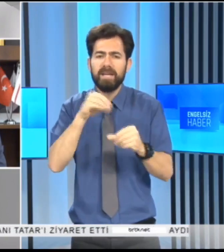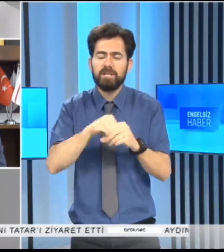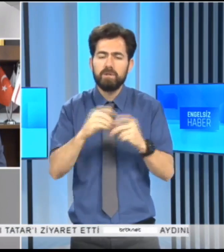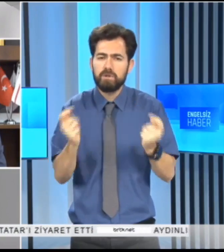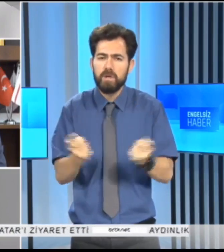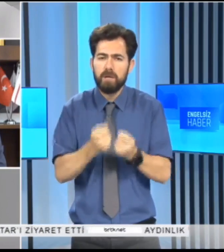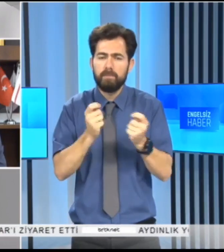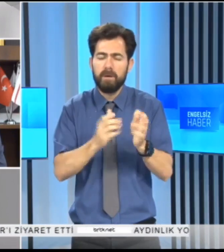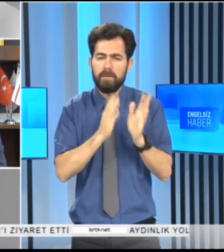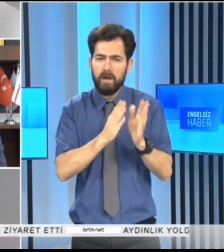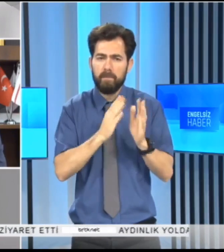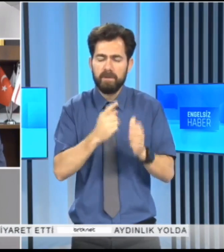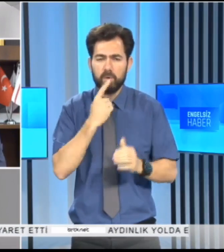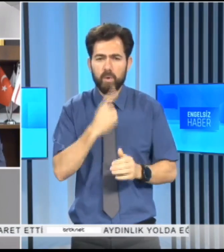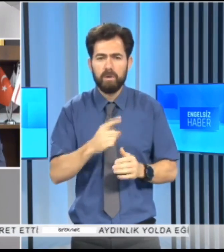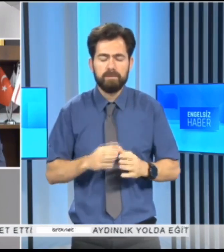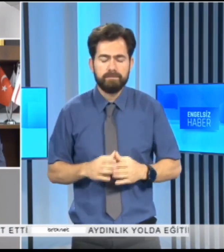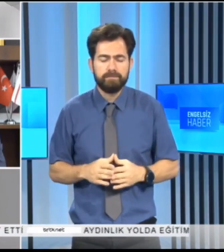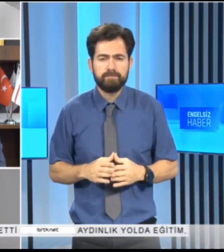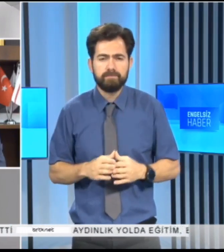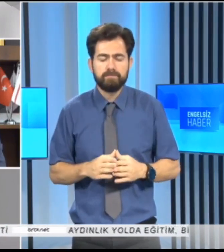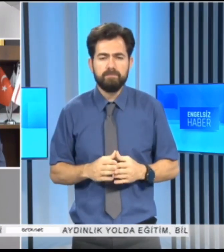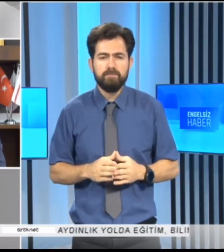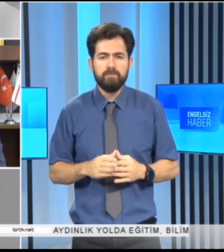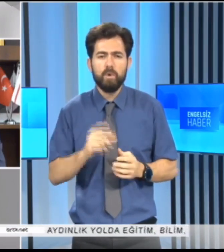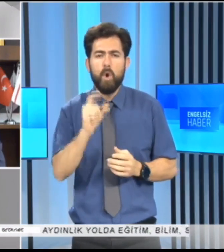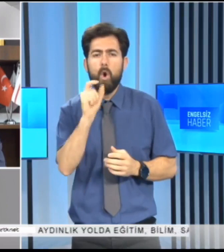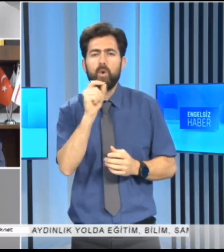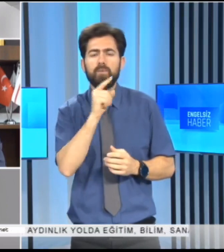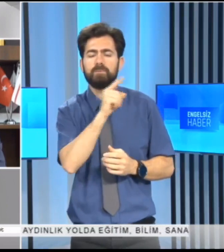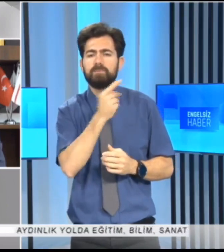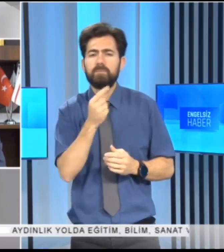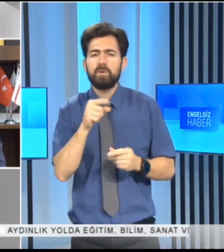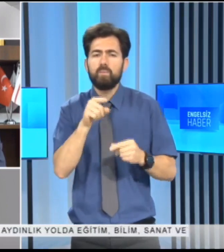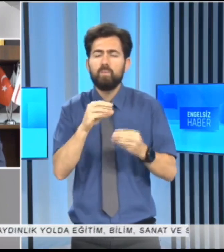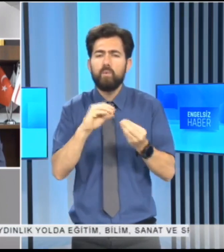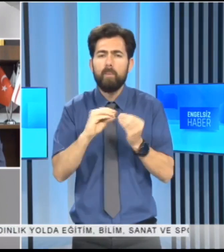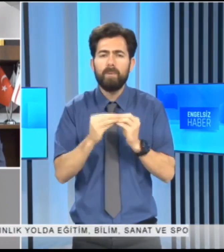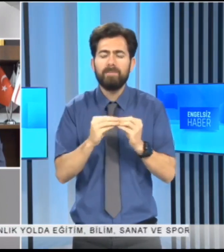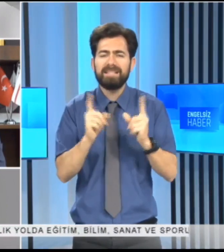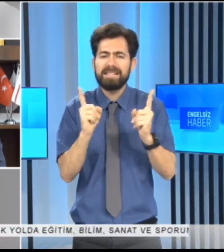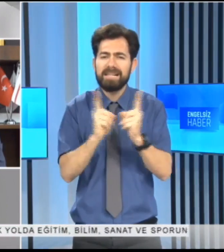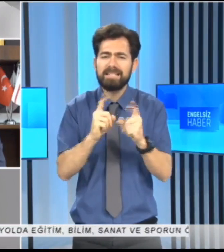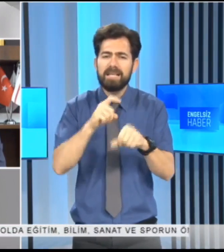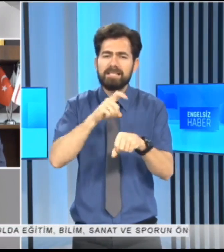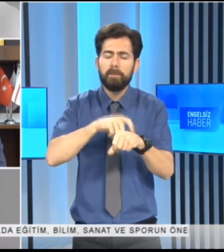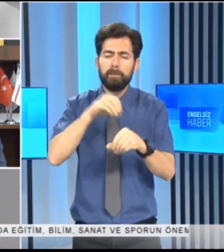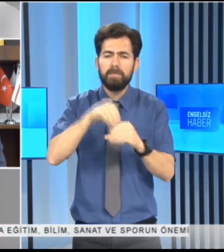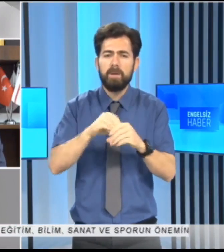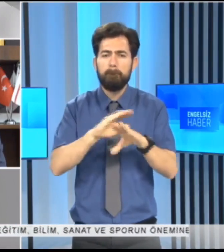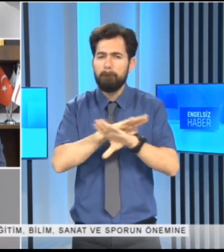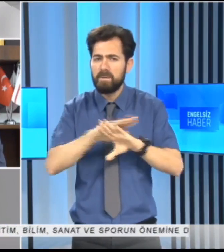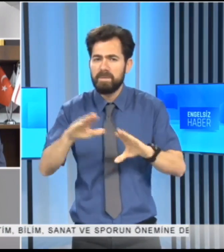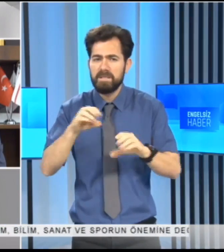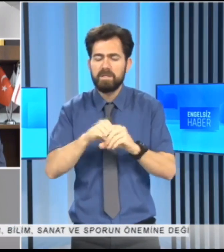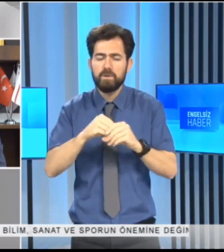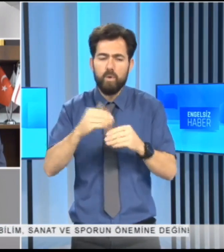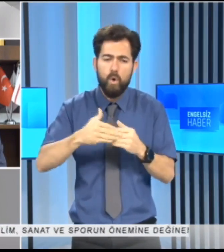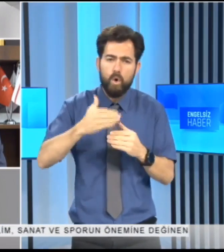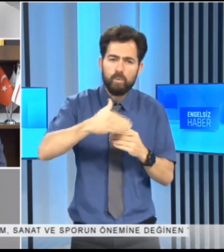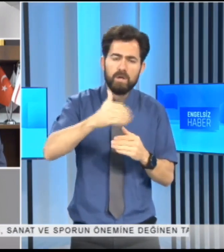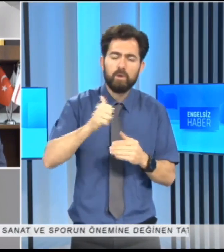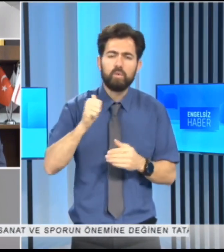yürütüldüğünü söyledi. Oğuz, sorunların kısa sürede çözümlenmesi için